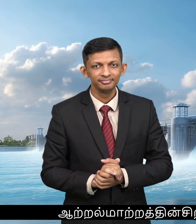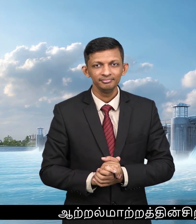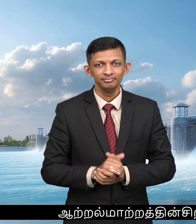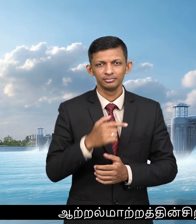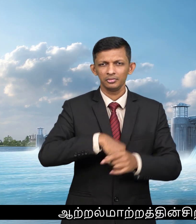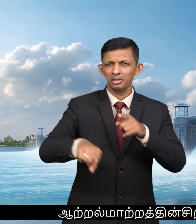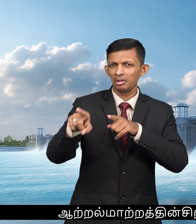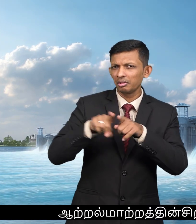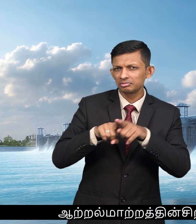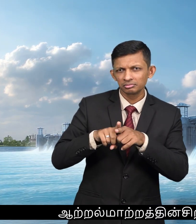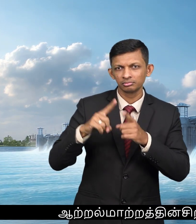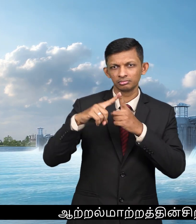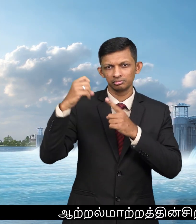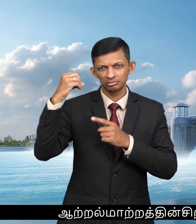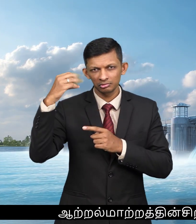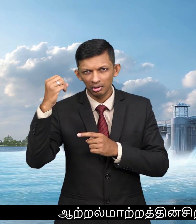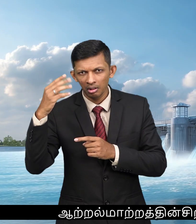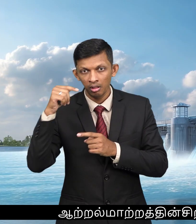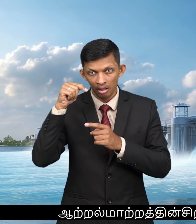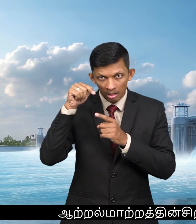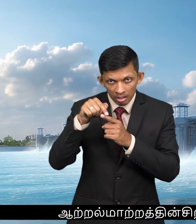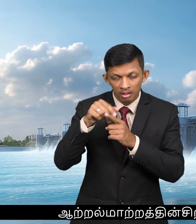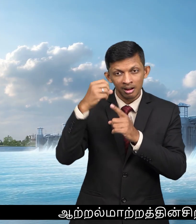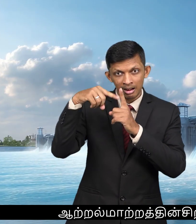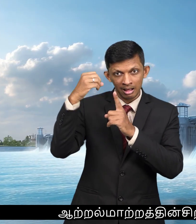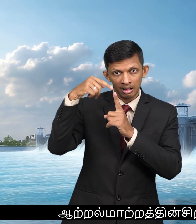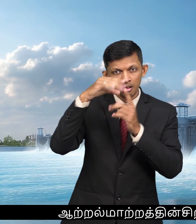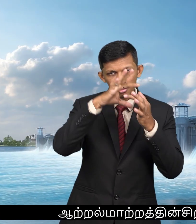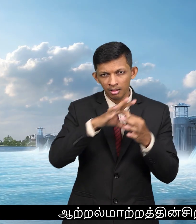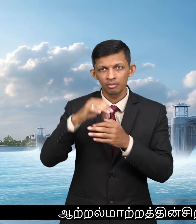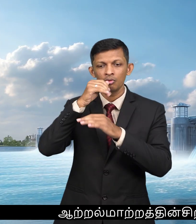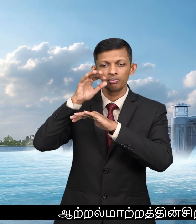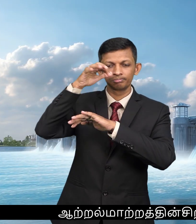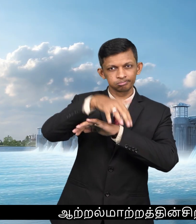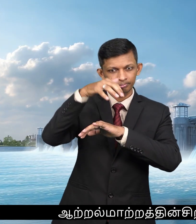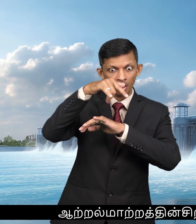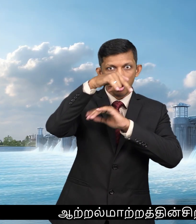ஆற்றல் மாற்றத்தின் சிறந்த உதாரணம் நீர் அணை ஆகும்.